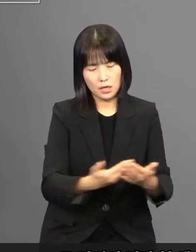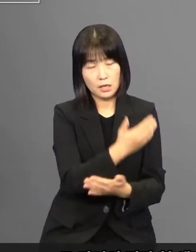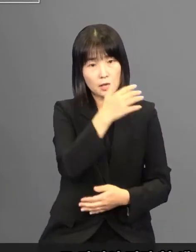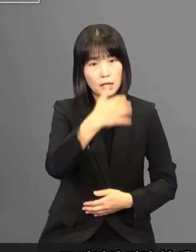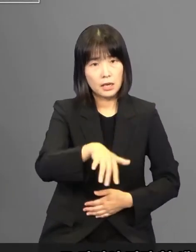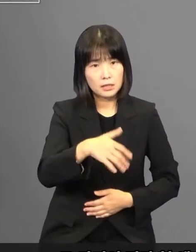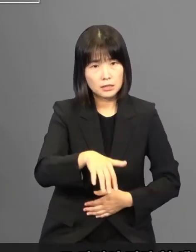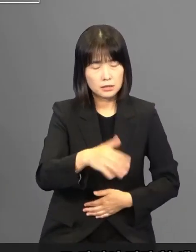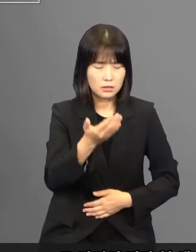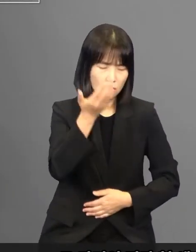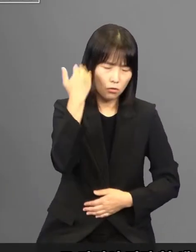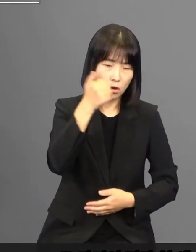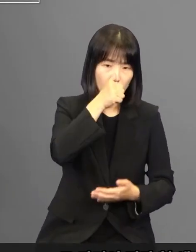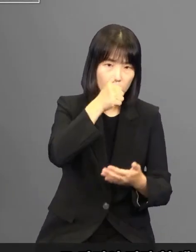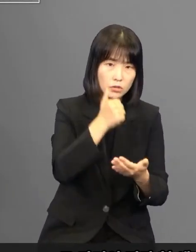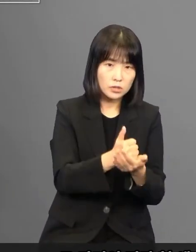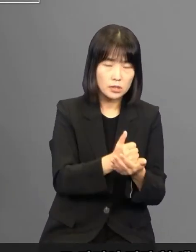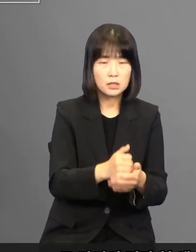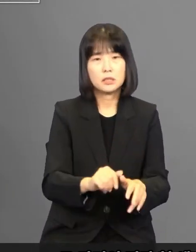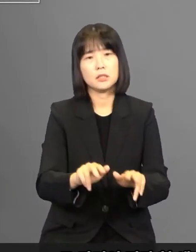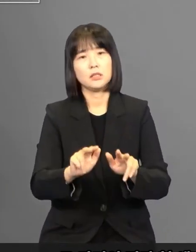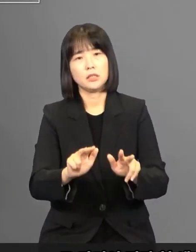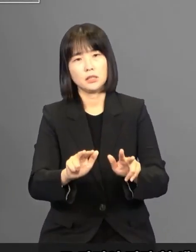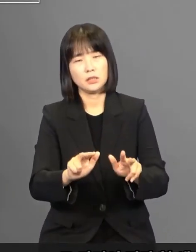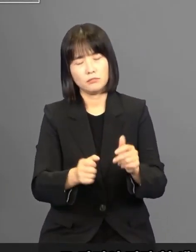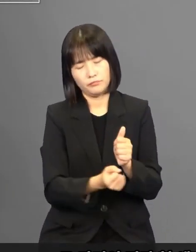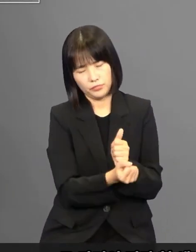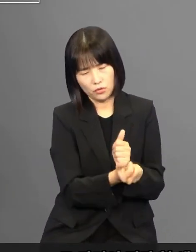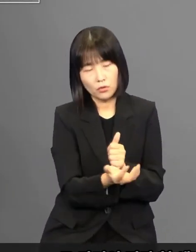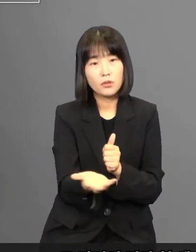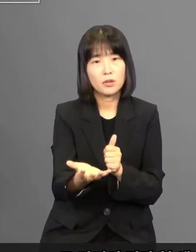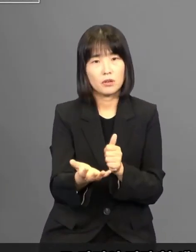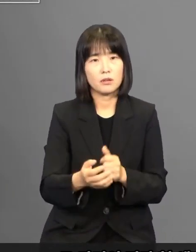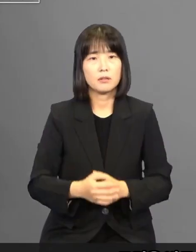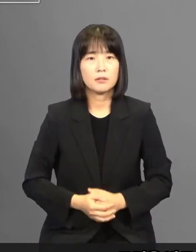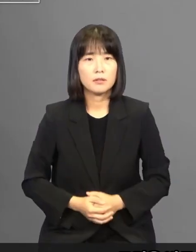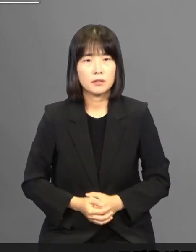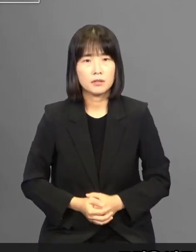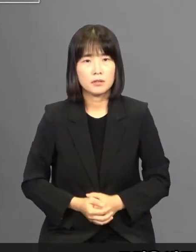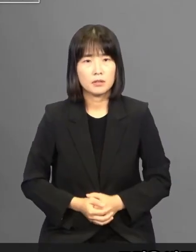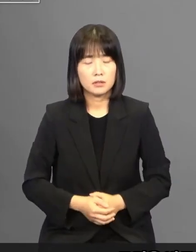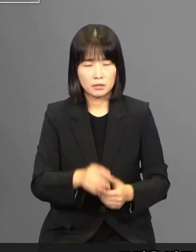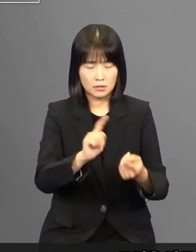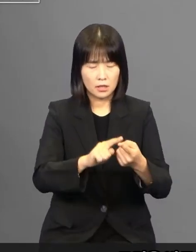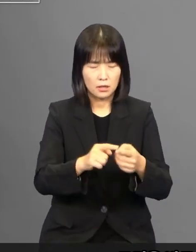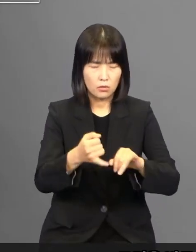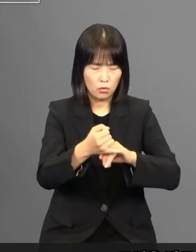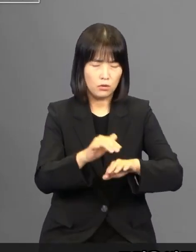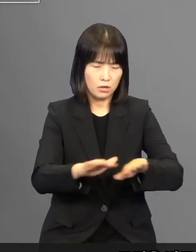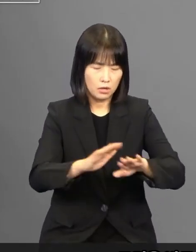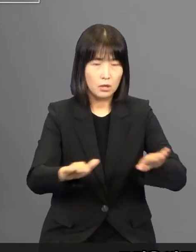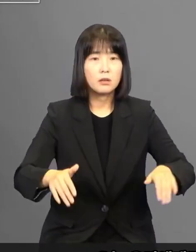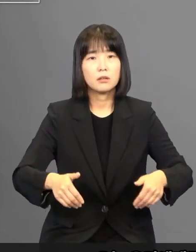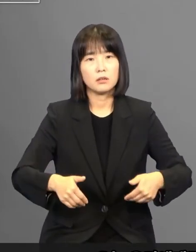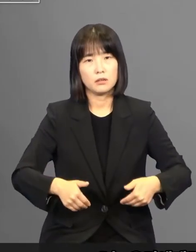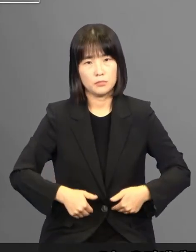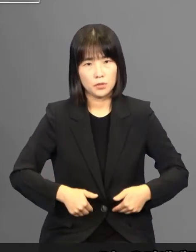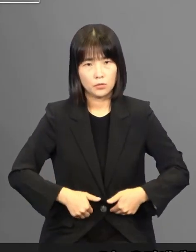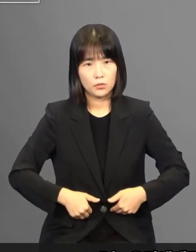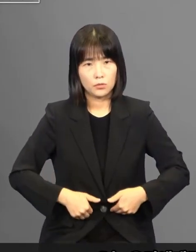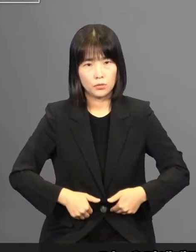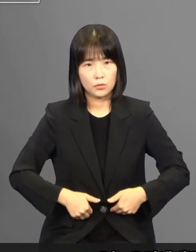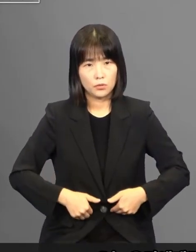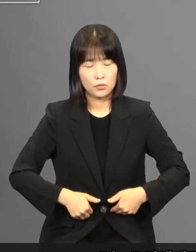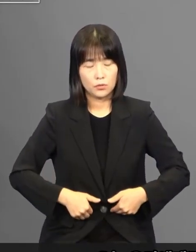그 과거의 죄가 현 세대에 영향을 미치고 있기 때문에 그것을 반드시 처리해야 한다라고 오늘